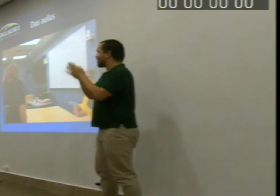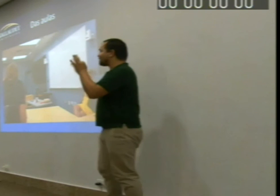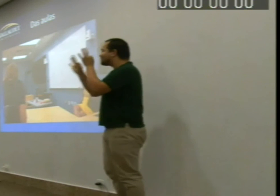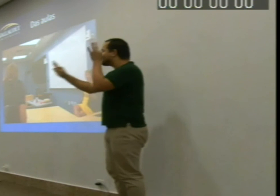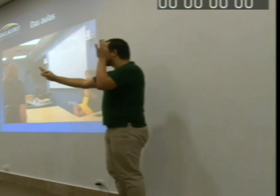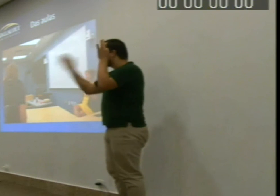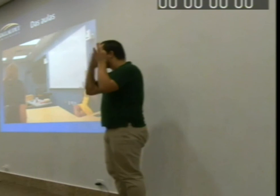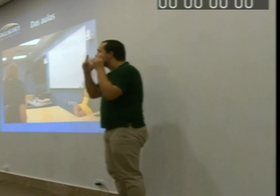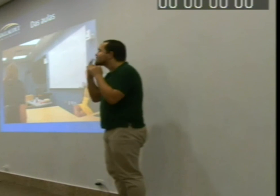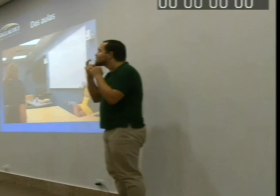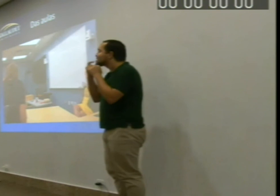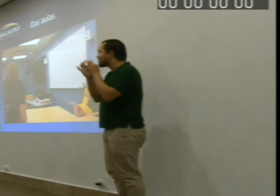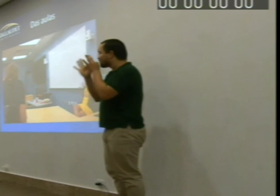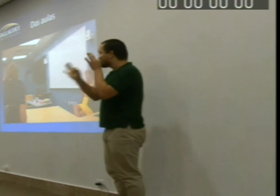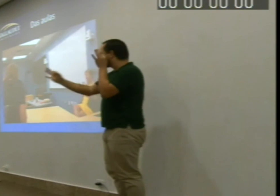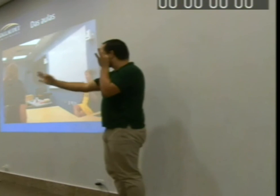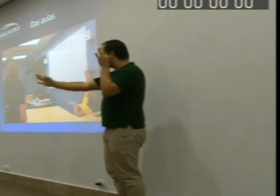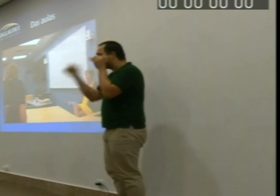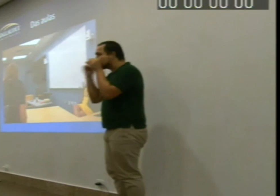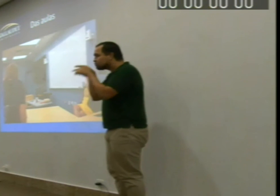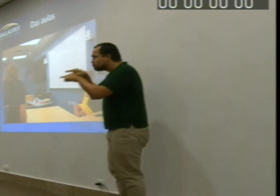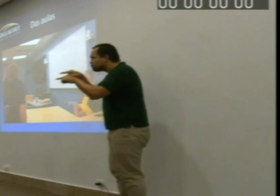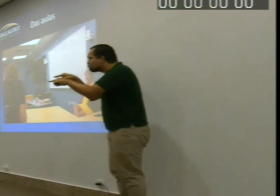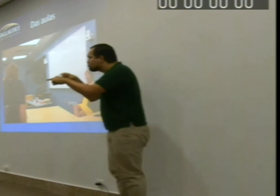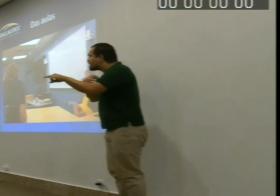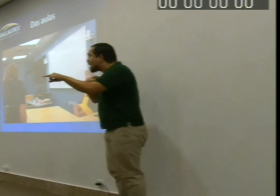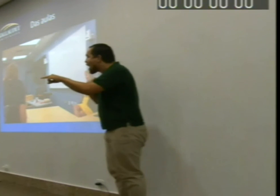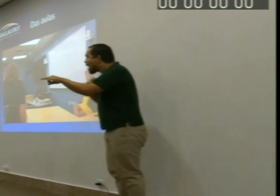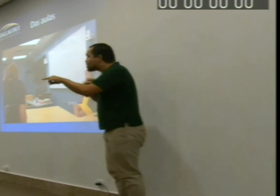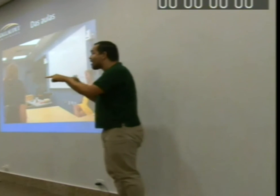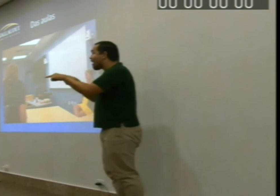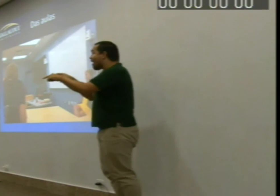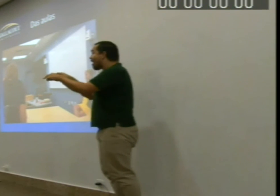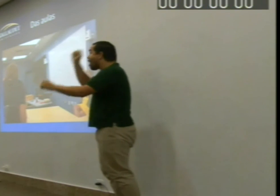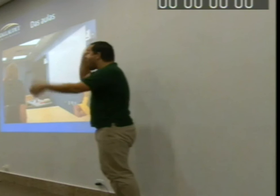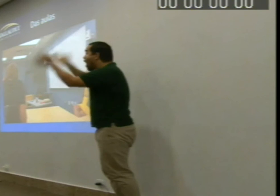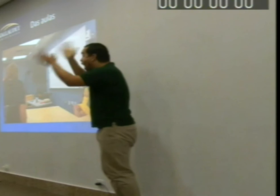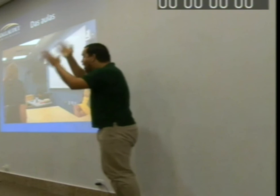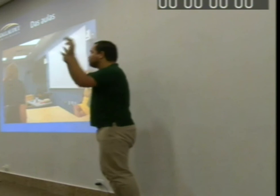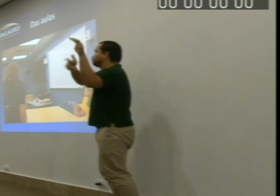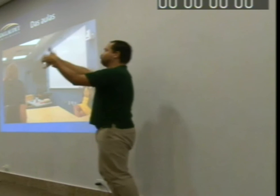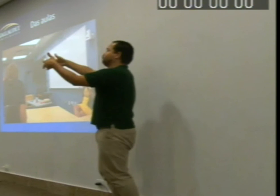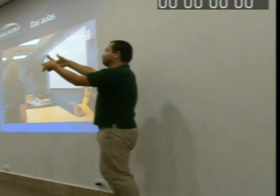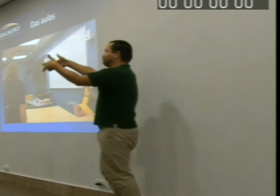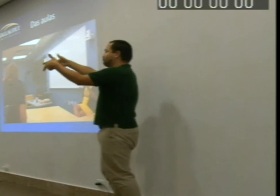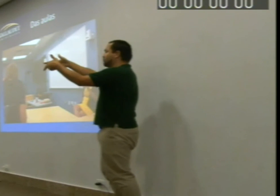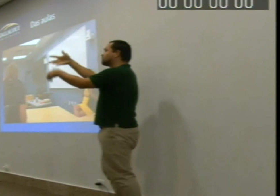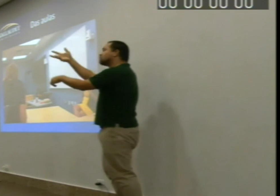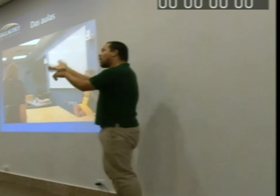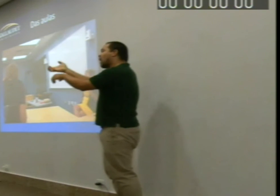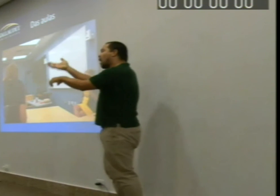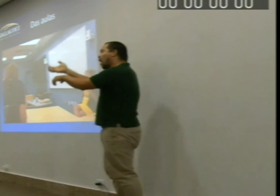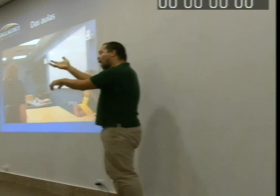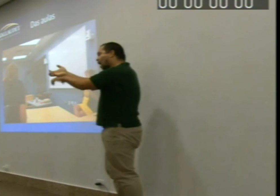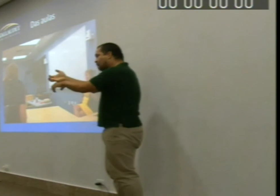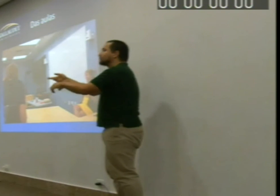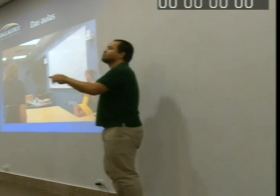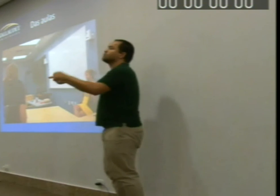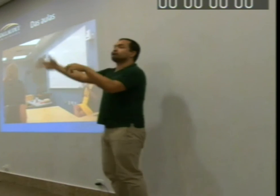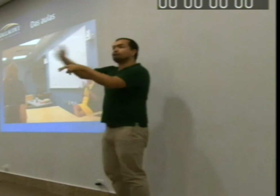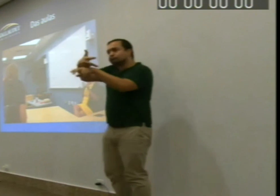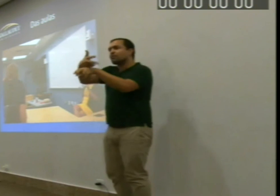automático né É É o infravermelho né então tem o sensor então cada vez que tinha um movimento a câmera já